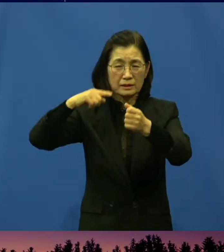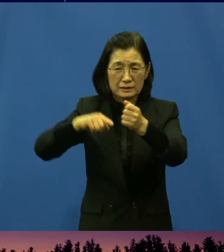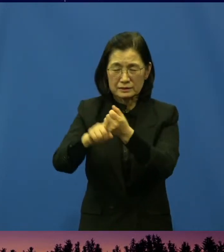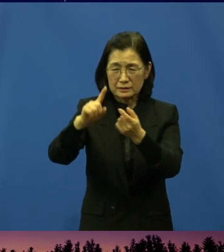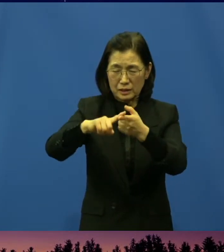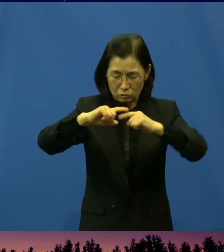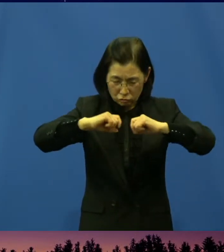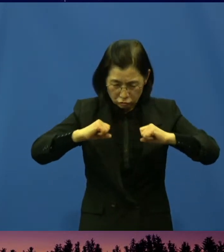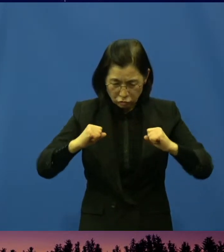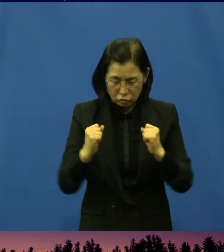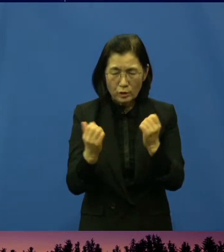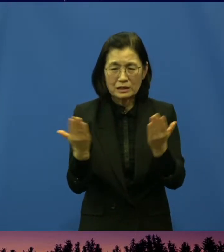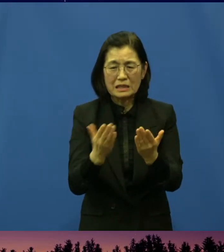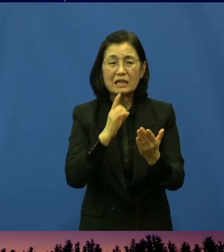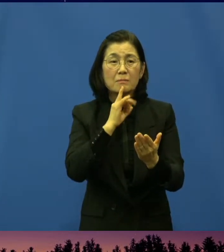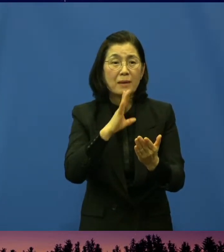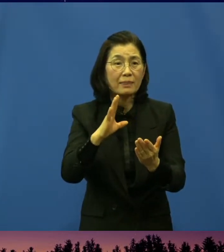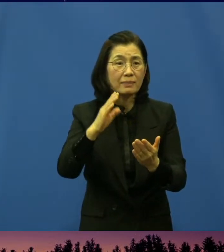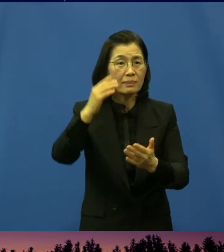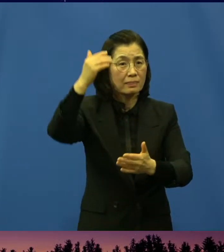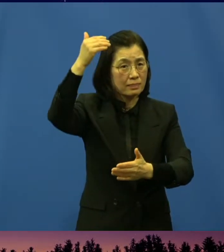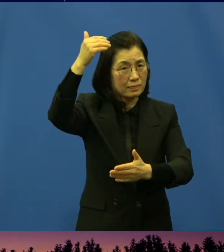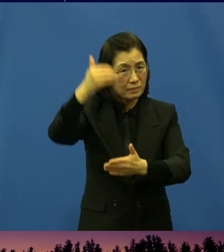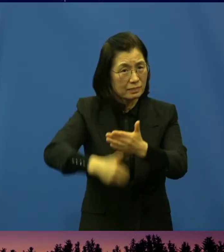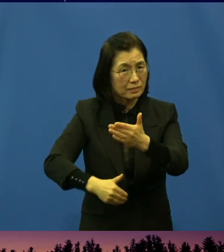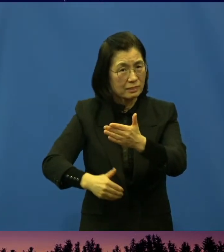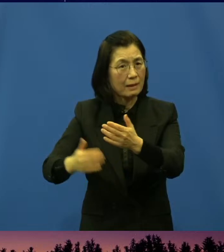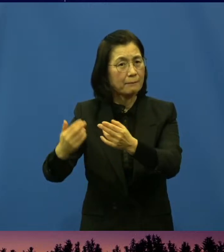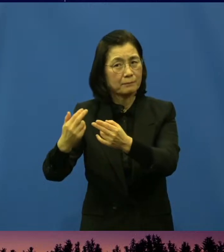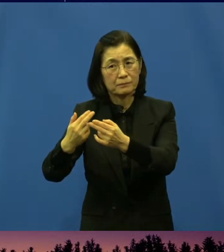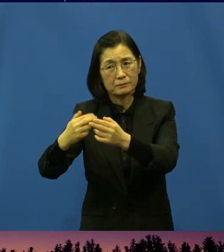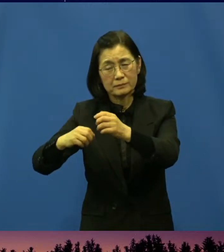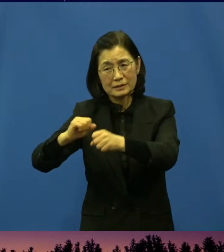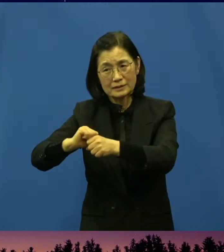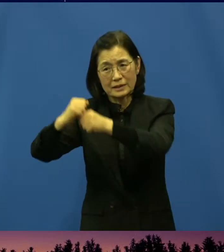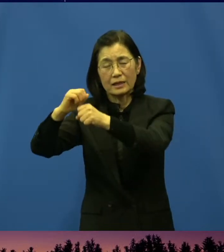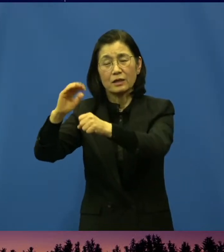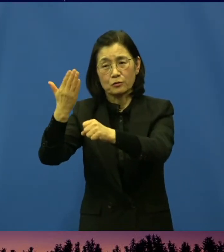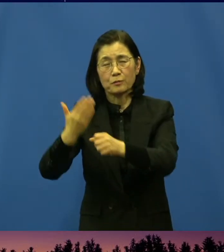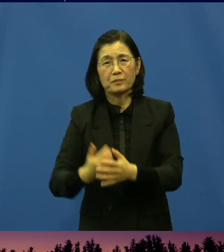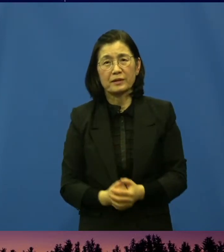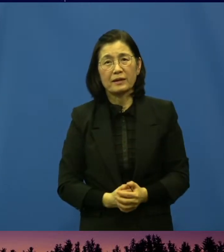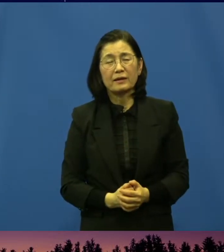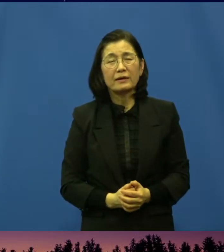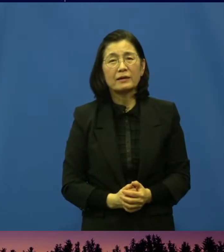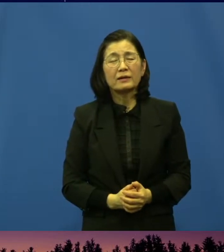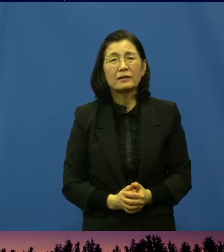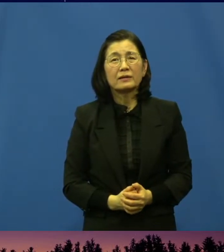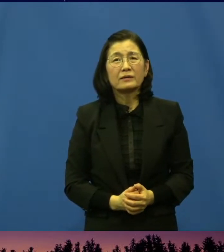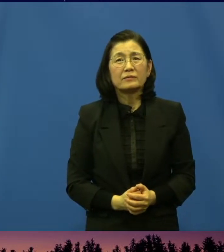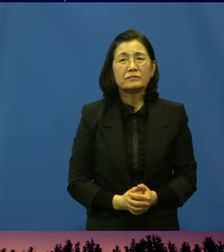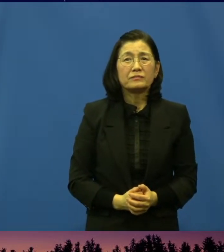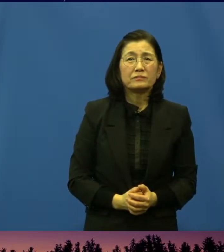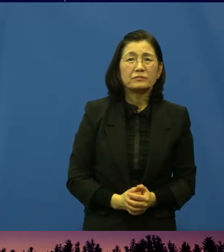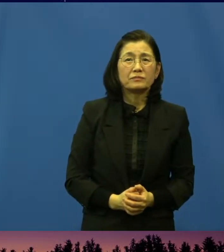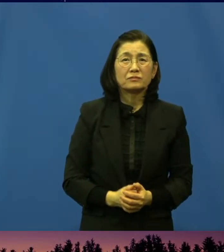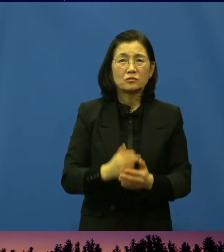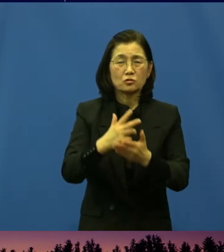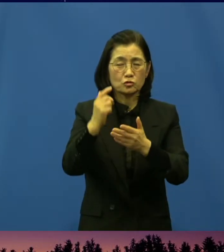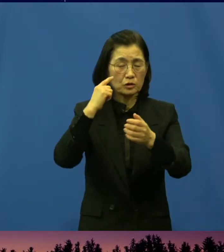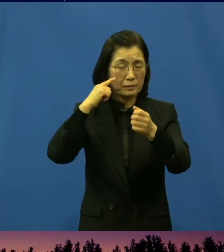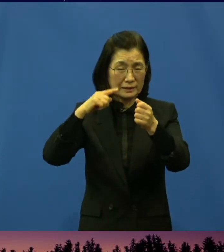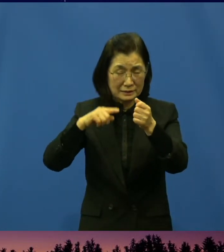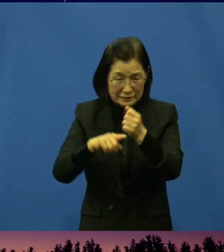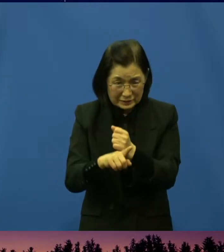거예요. 할렐루야. 여러분, 이게 명확해요. 네. 주님의